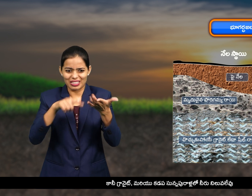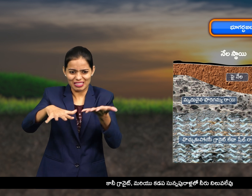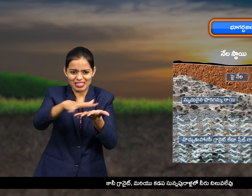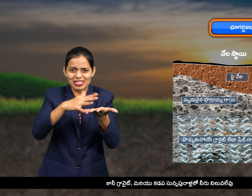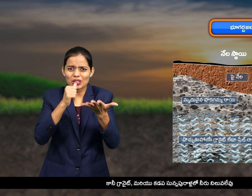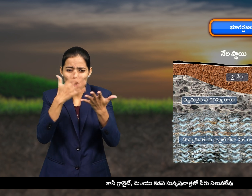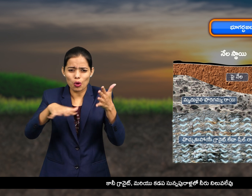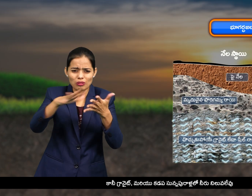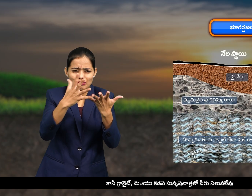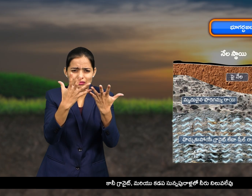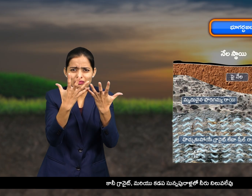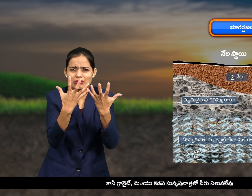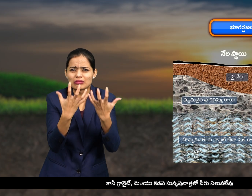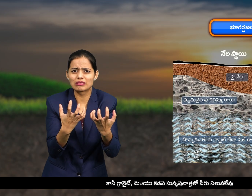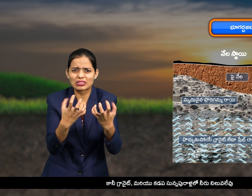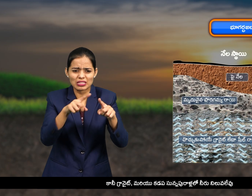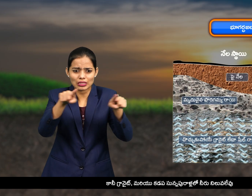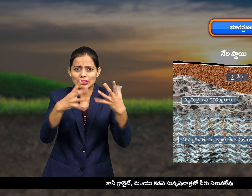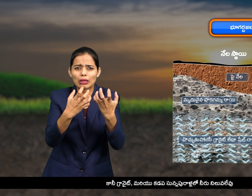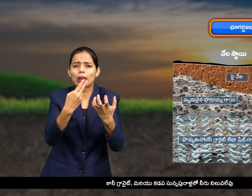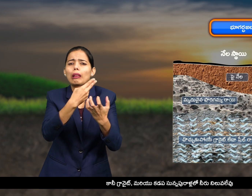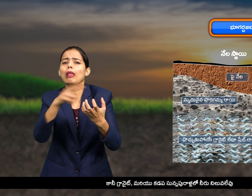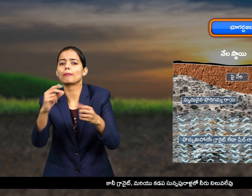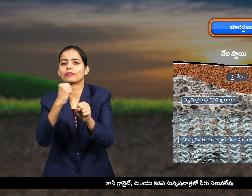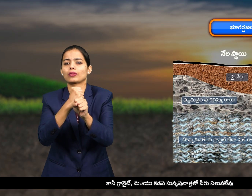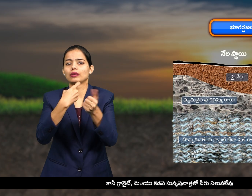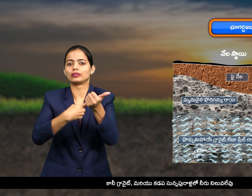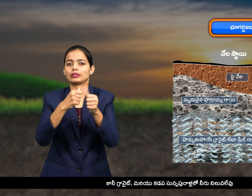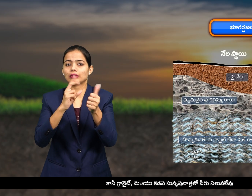గ్రానైట్ మరియు కడప సున్నపు రాళ్లలో నీరు నిల్వలేవు.